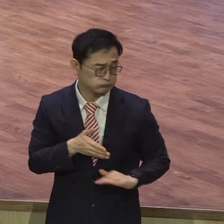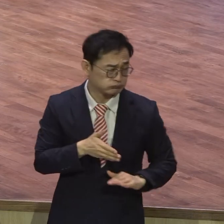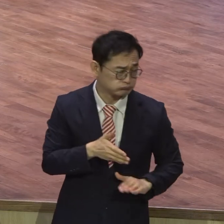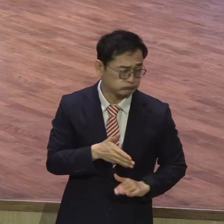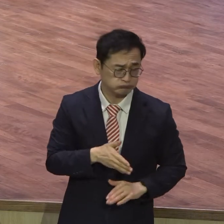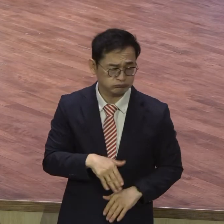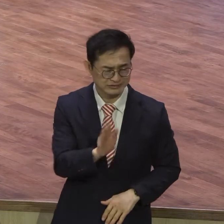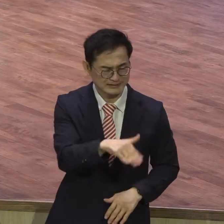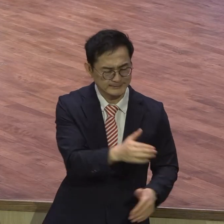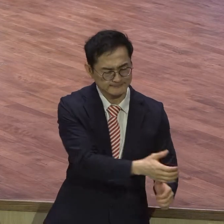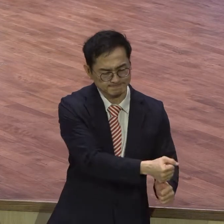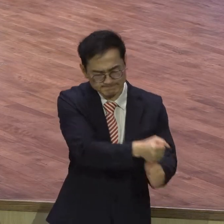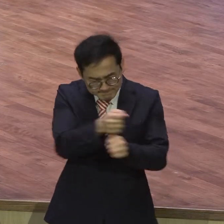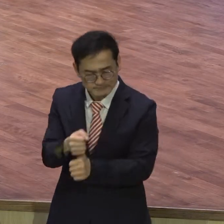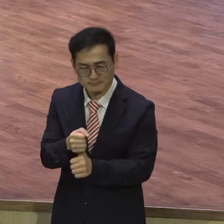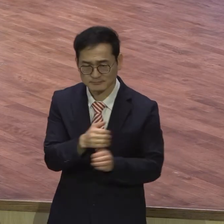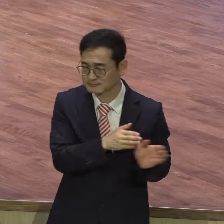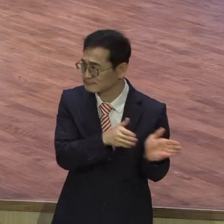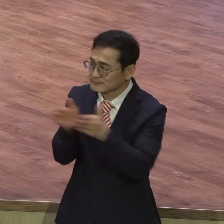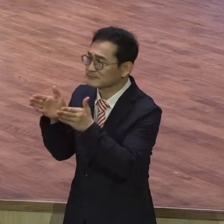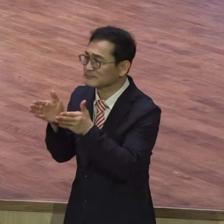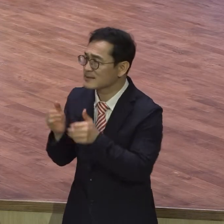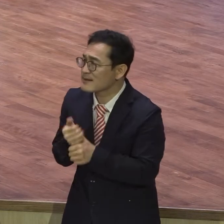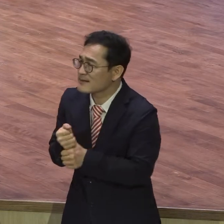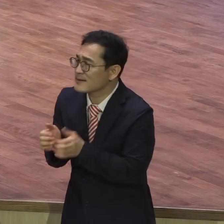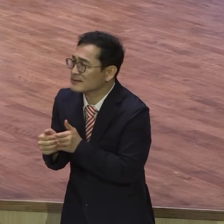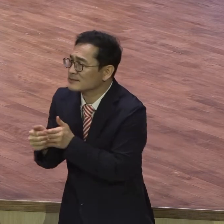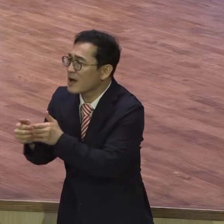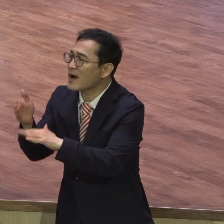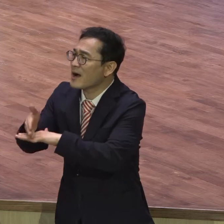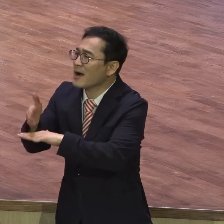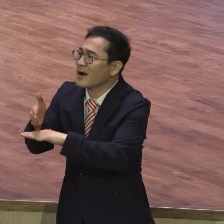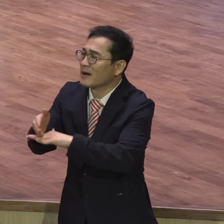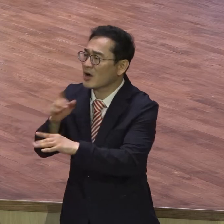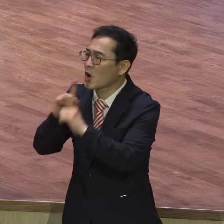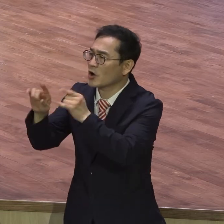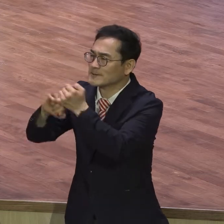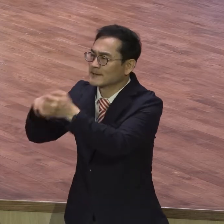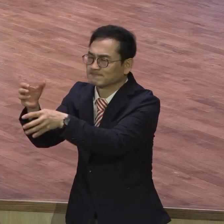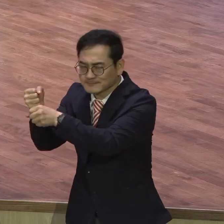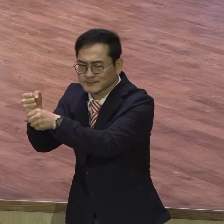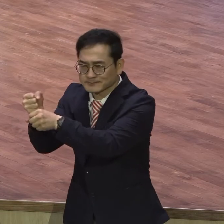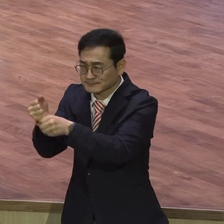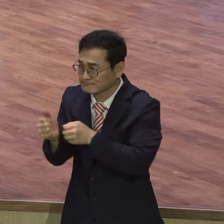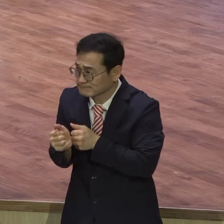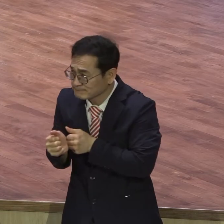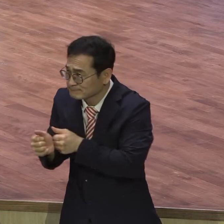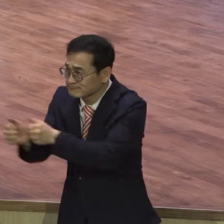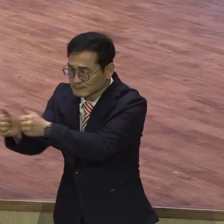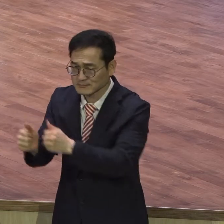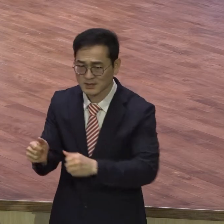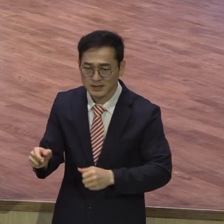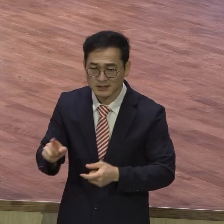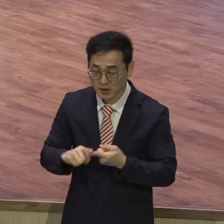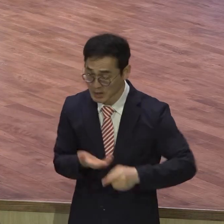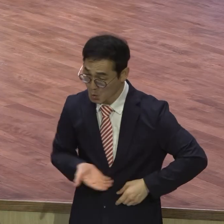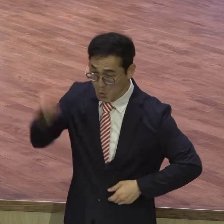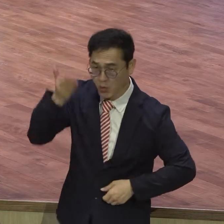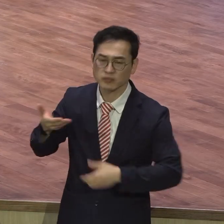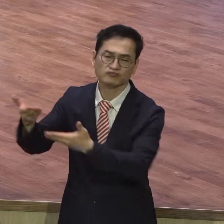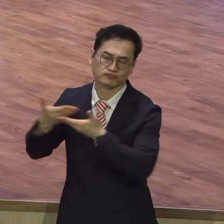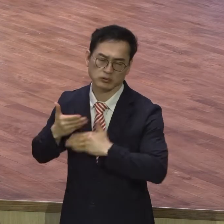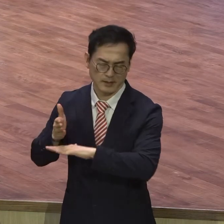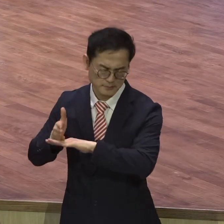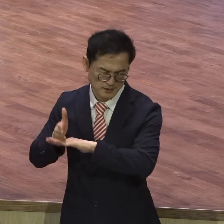해서 이제는 영적인 은약을 잡고 점핑포인트 할 수 있도록 이런 신문과 근원적을 주어서 얼마나 감사합니까